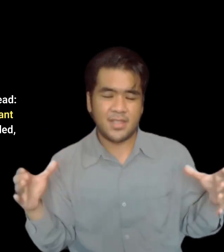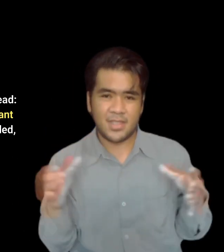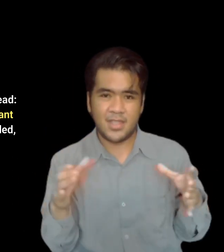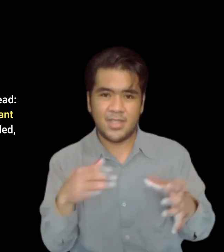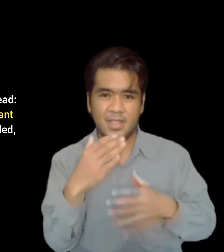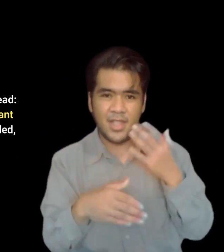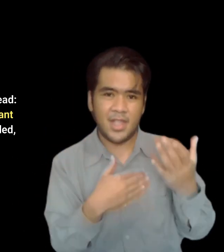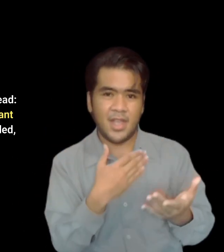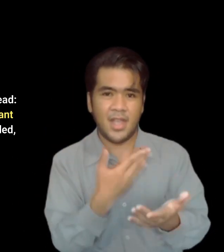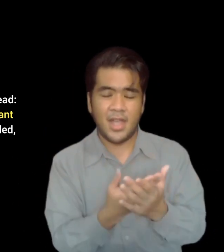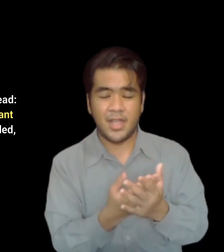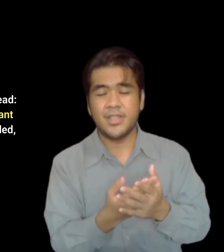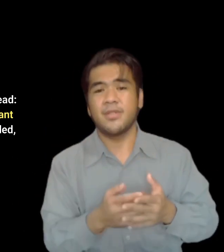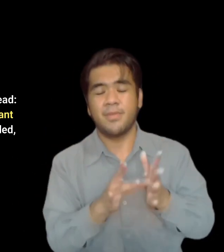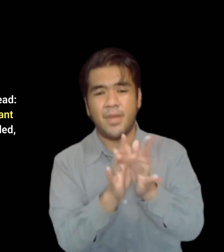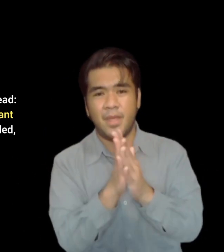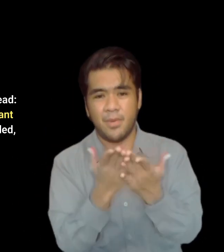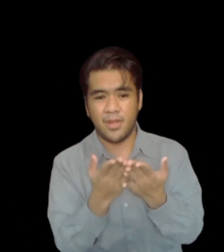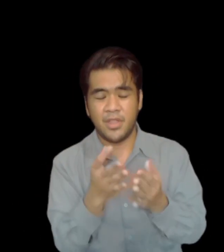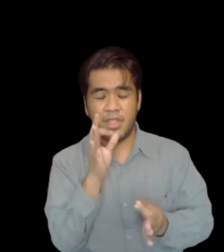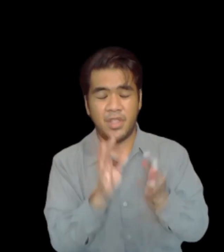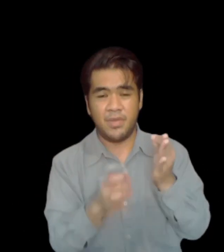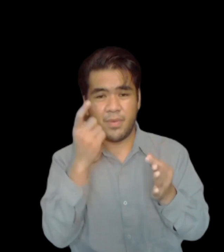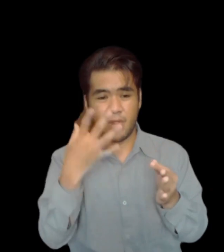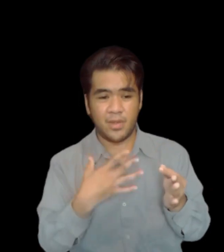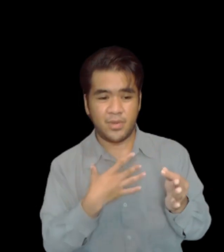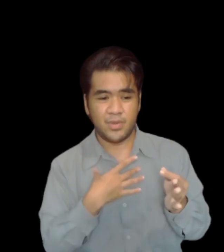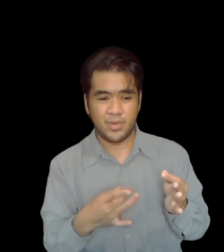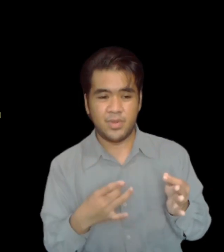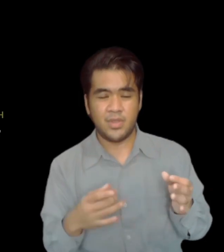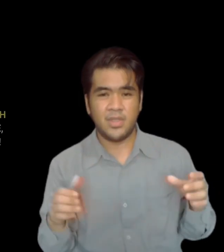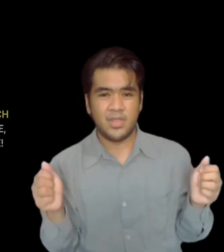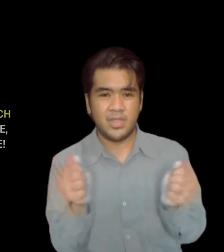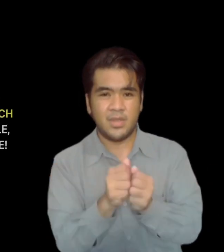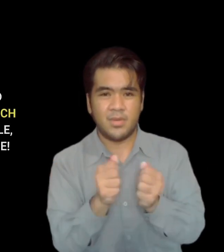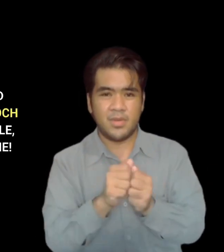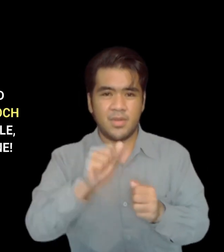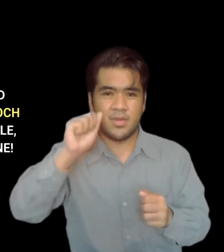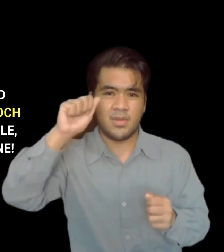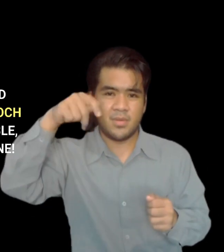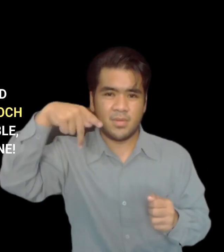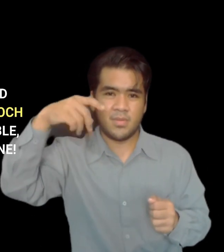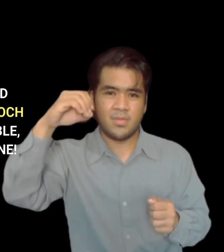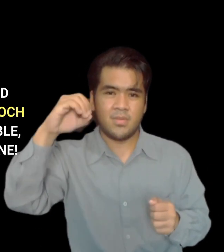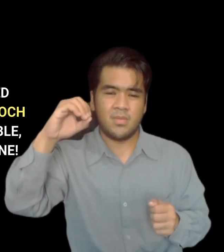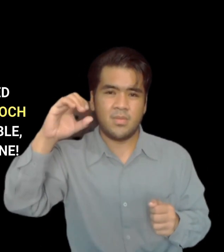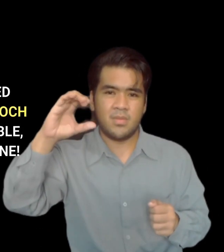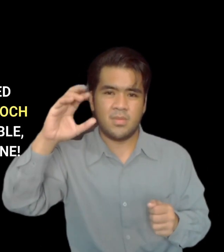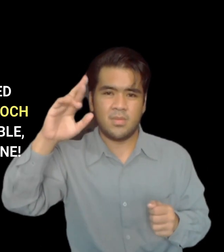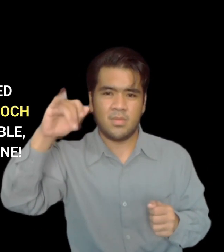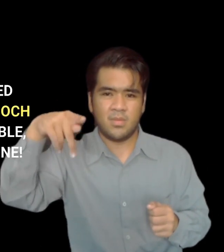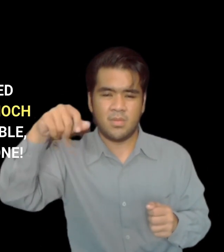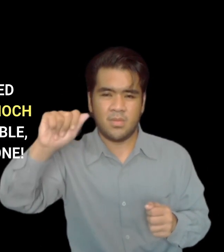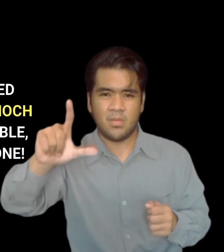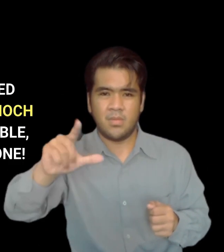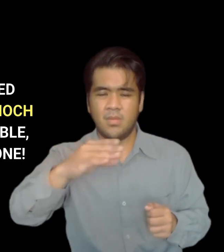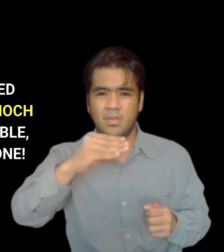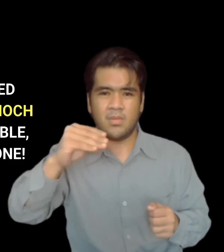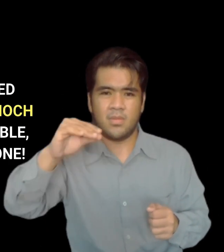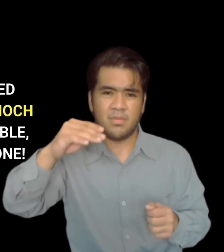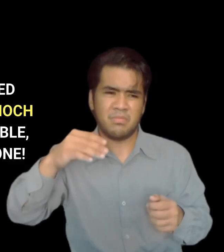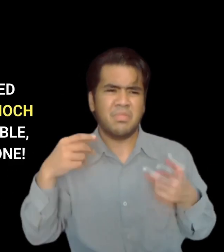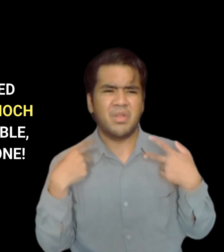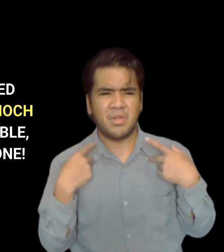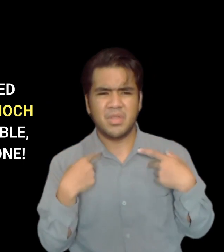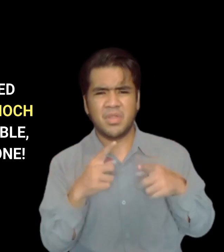ang kanyang espiritu ang nagtipon sa mga ito. Kaya kung gugustuhin ng Diyos na maisama sa Biblia ang mga apocryphal books gaya ng Book of